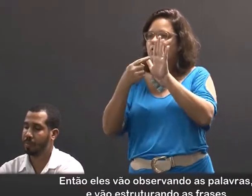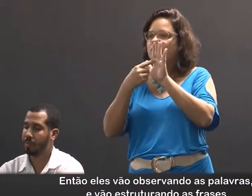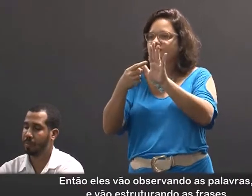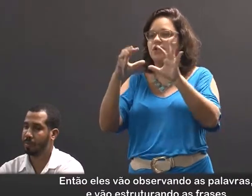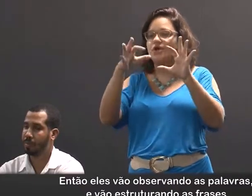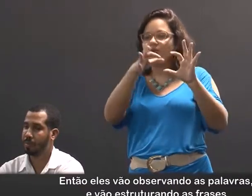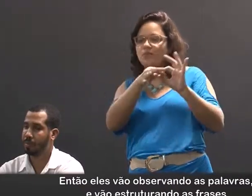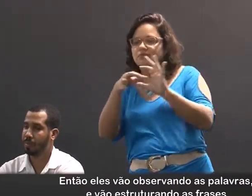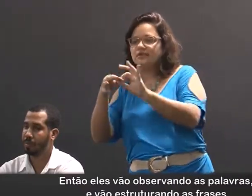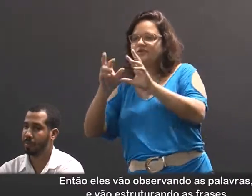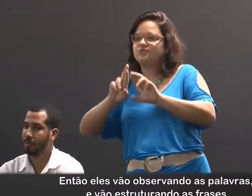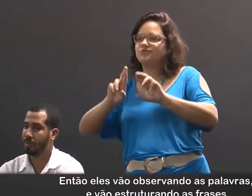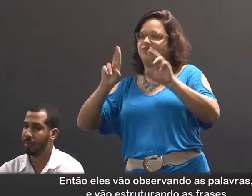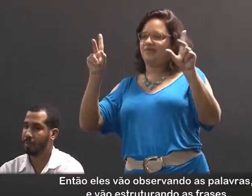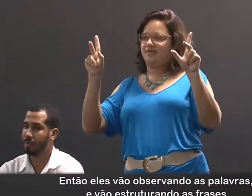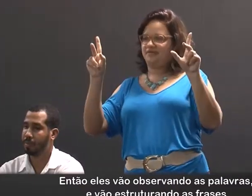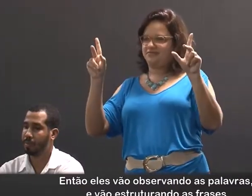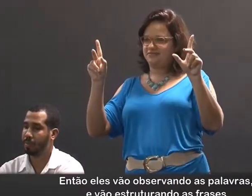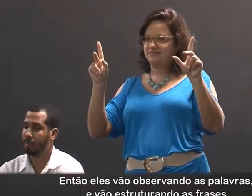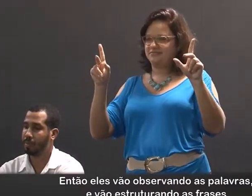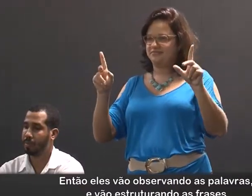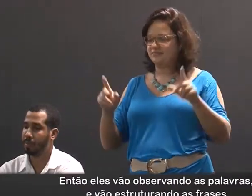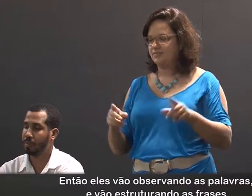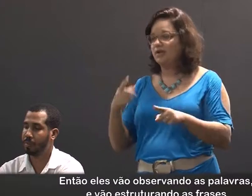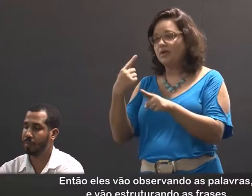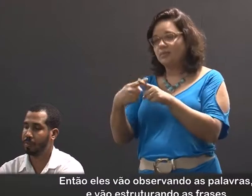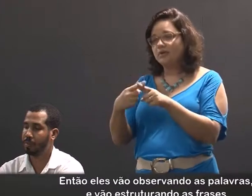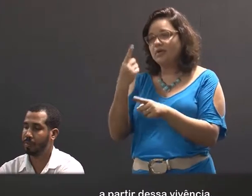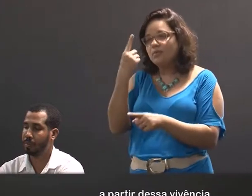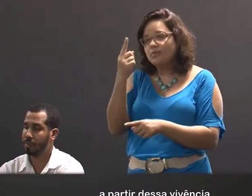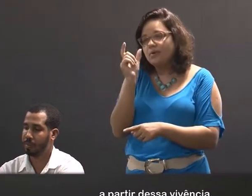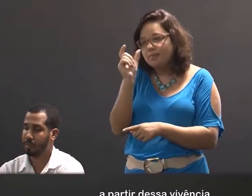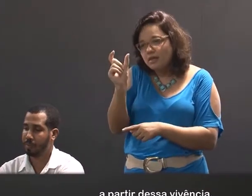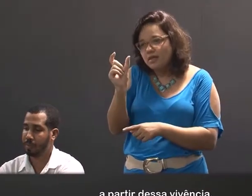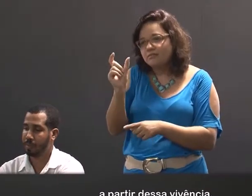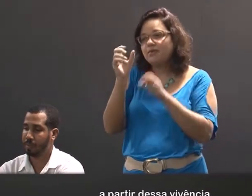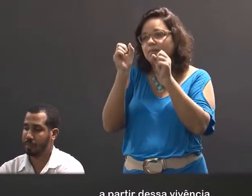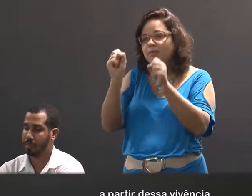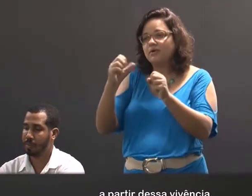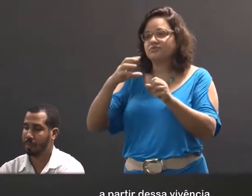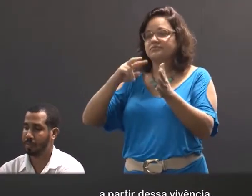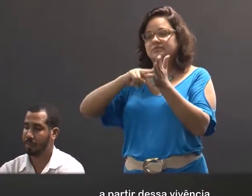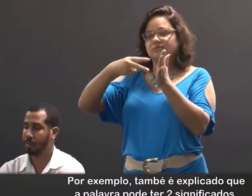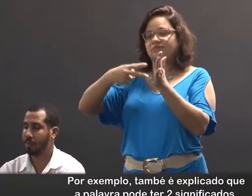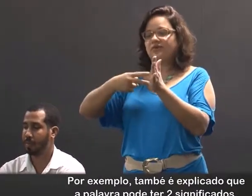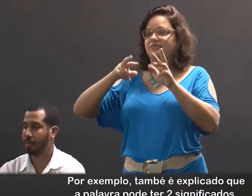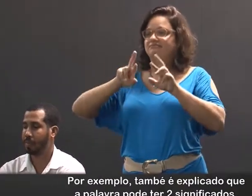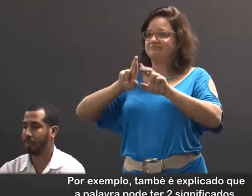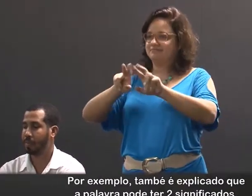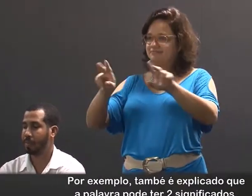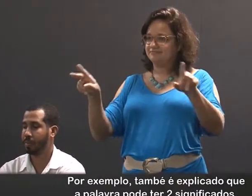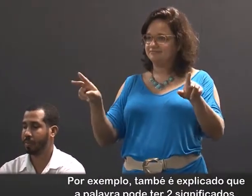vão observando as palavras e vão estruturando as frases a partir desta vivência. Por exemplo, a palavra também